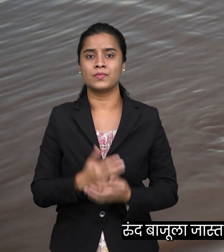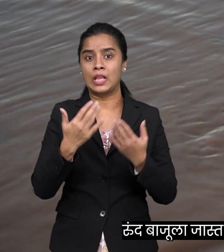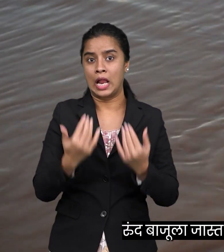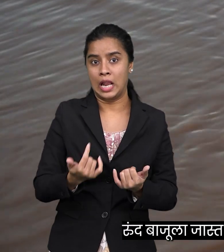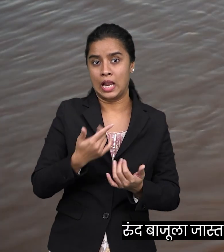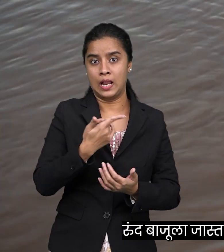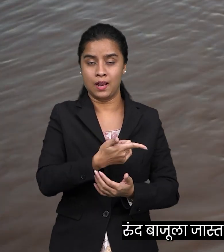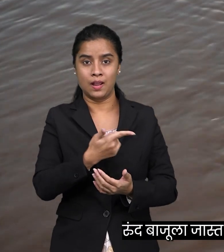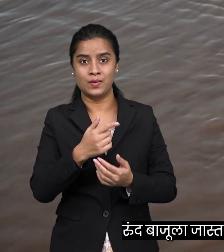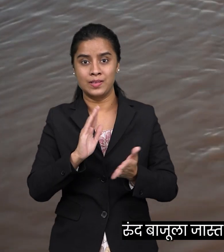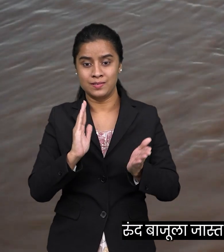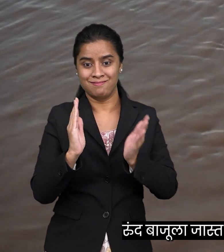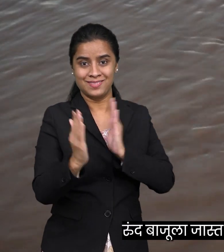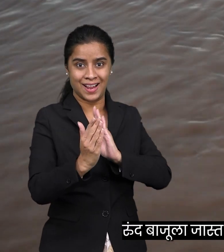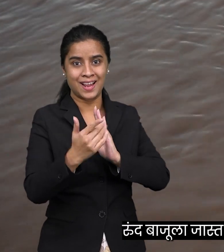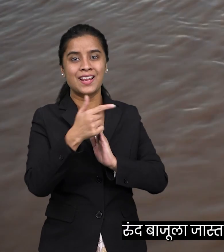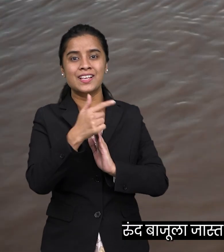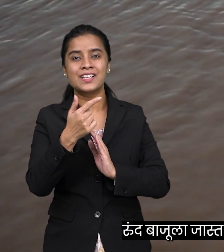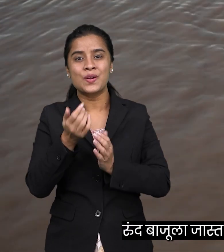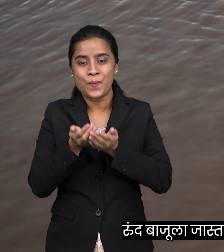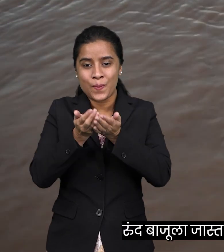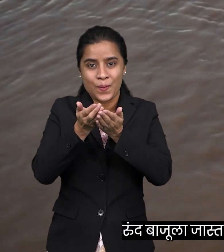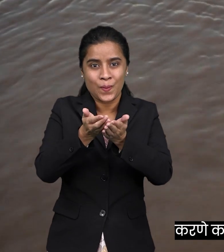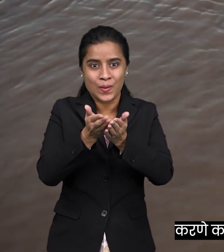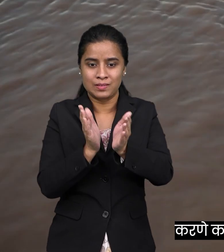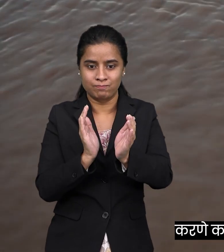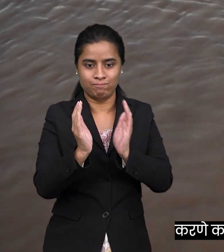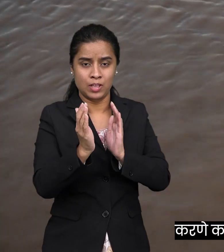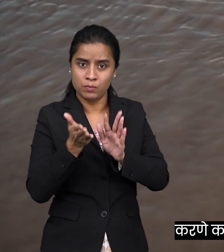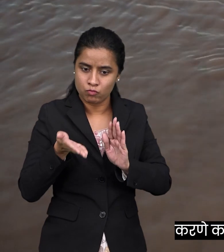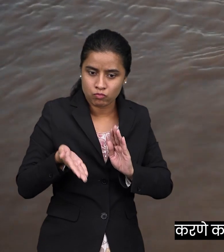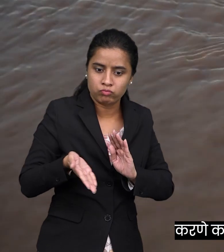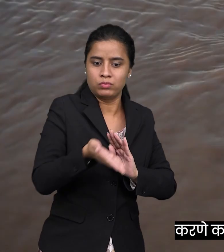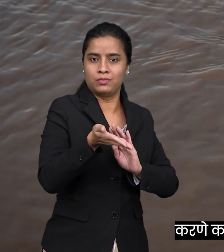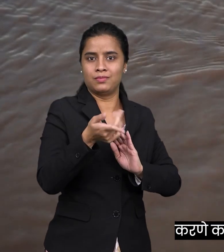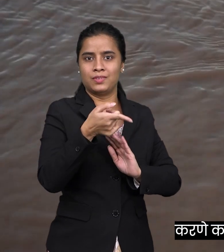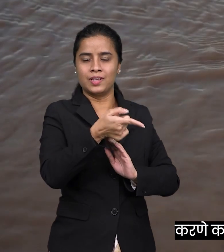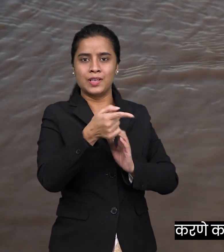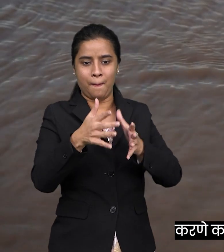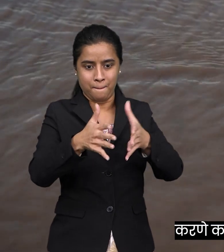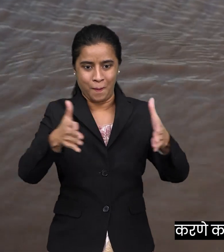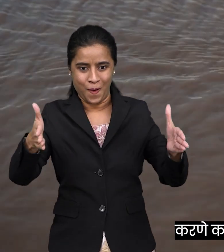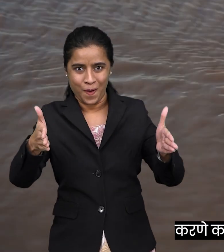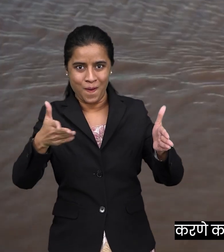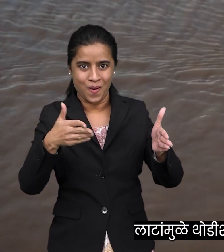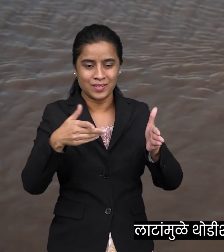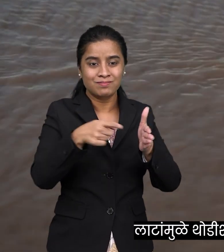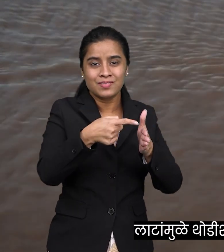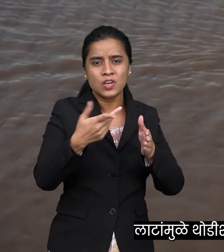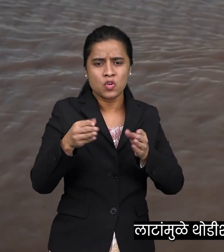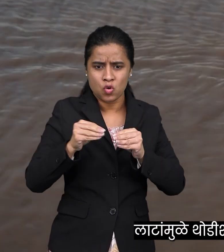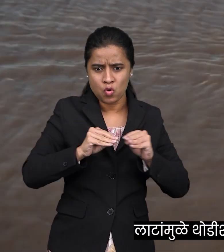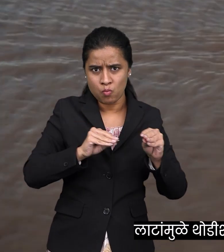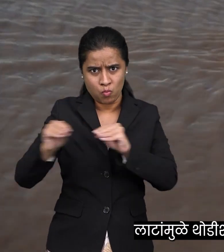रुंद बाजूला जास्त प्रतिकार असल्याने बाजूने हालचाल करणे कठीण असते, परंतु पाण्याच्या लाटामुळे थोडीशी झुकण्याची